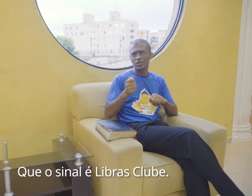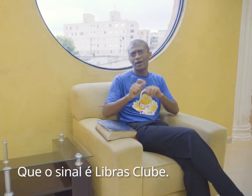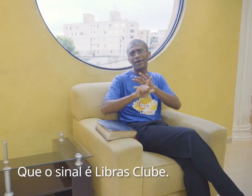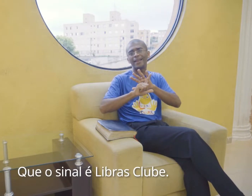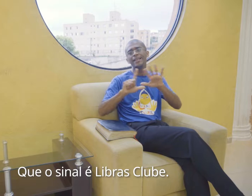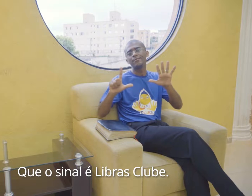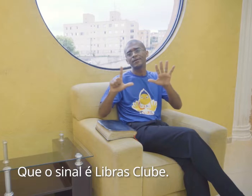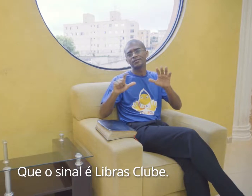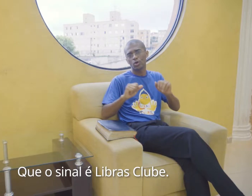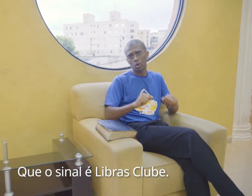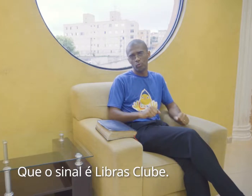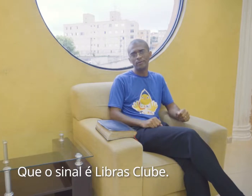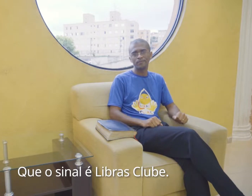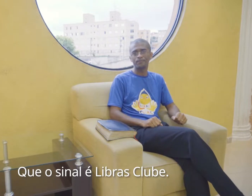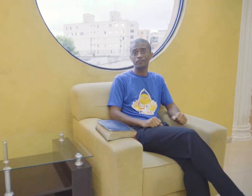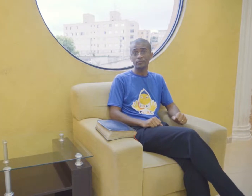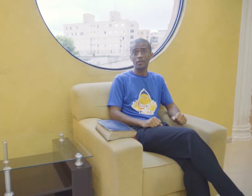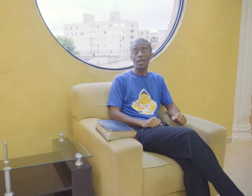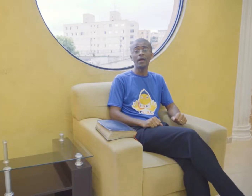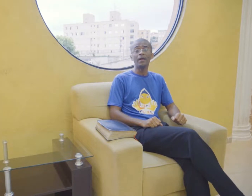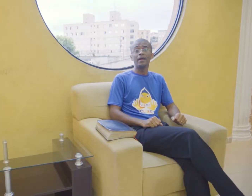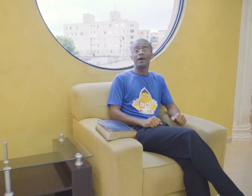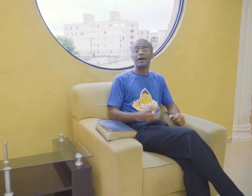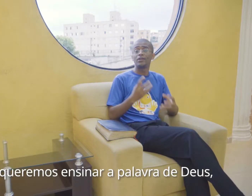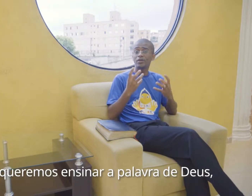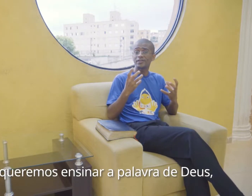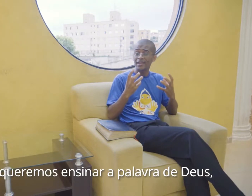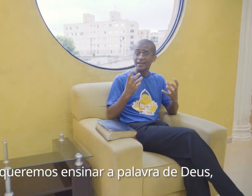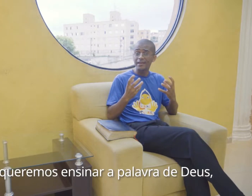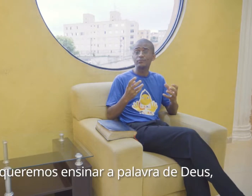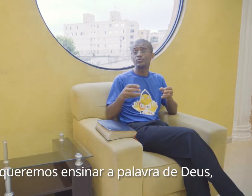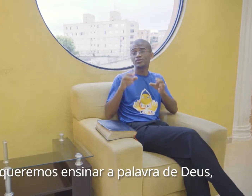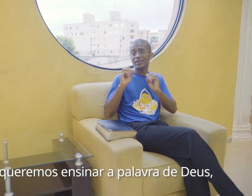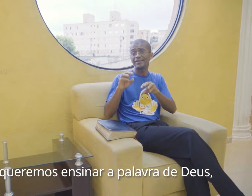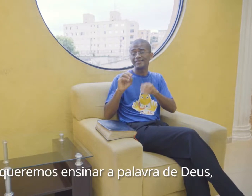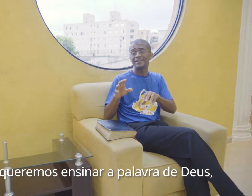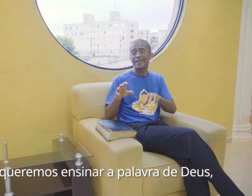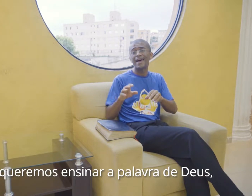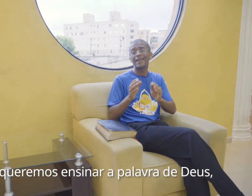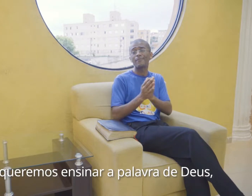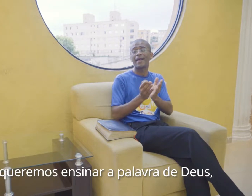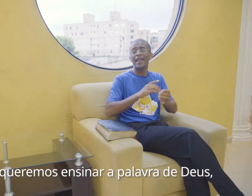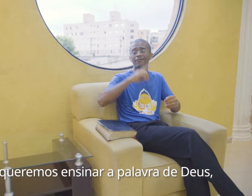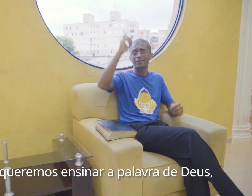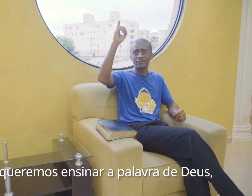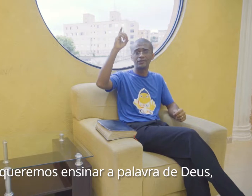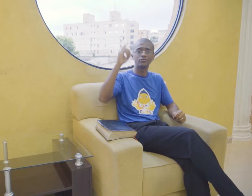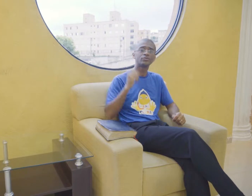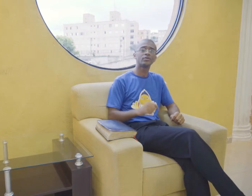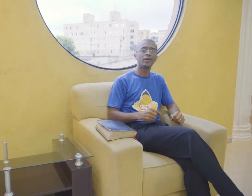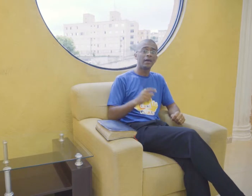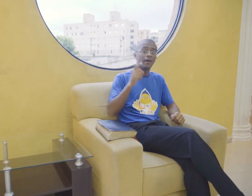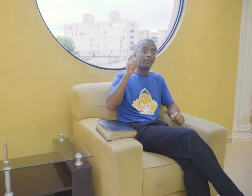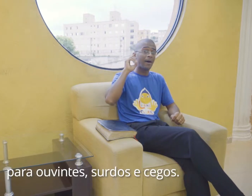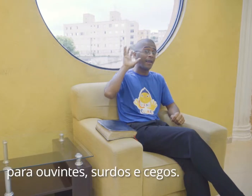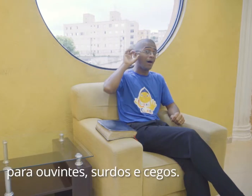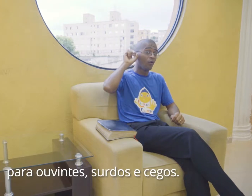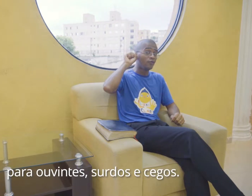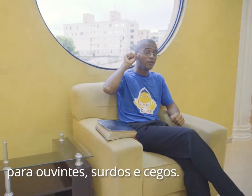sinal é Libras Clube. Nós queremos ensinar a palavra de Deus para